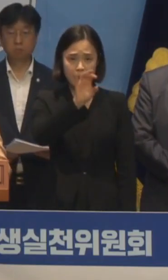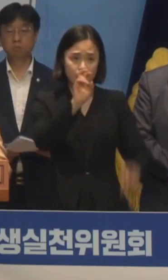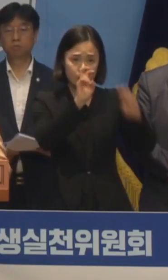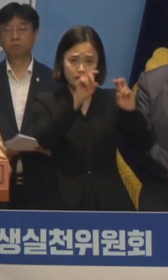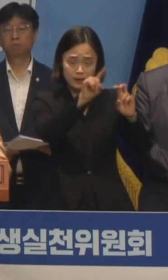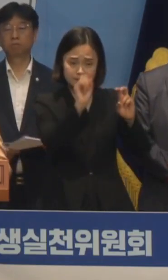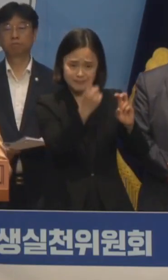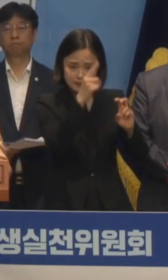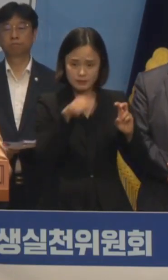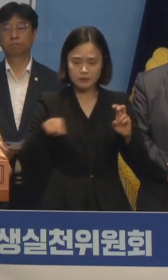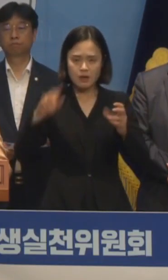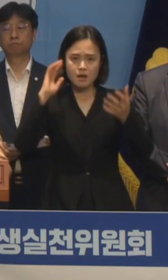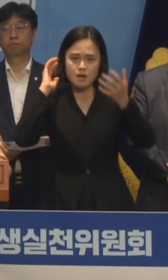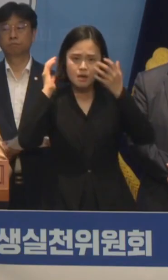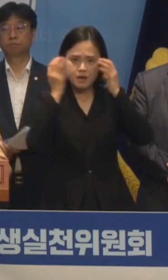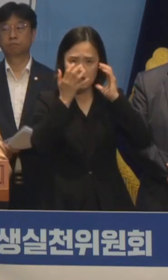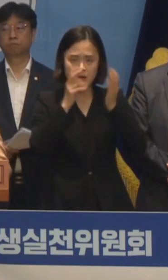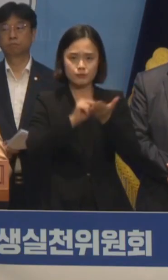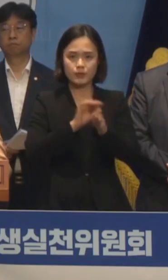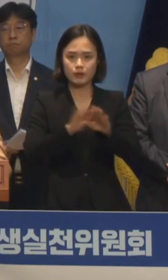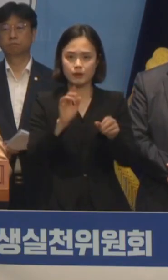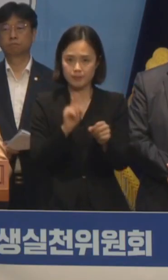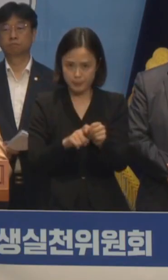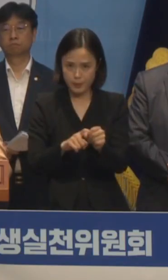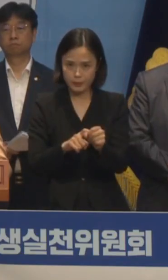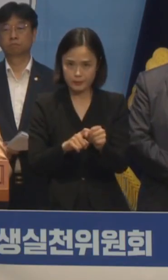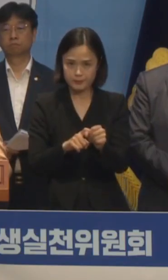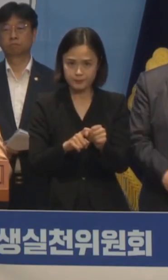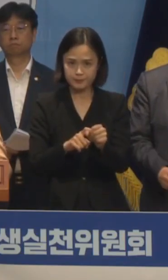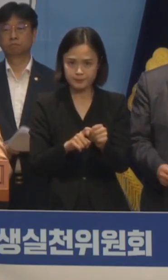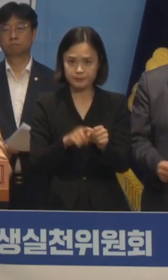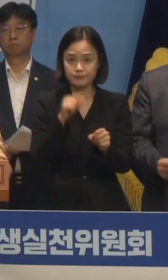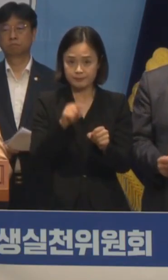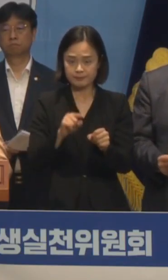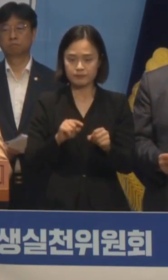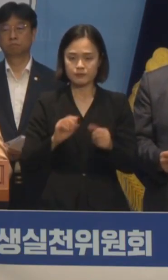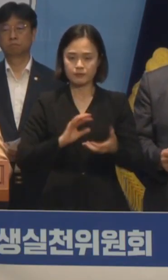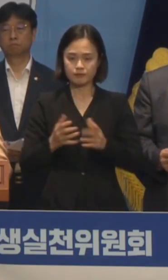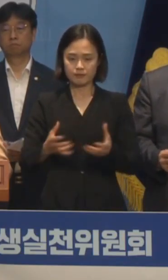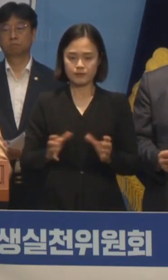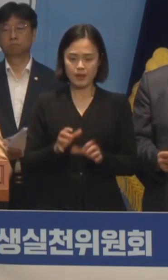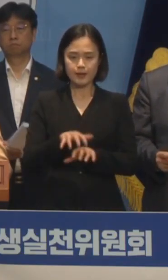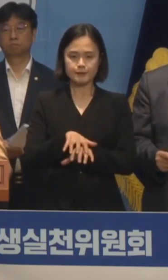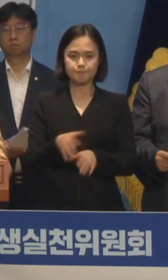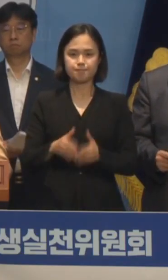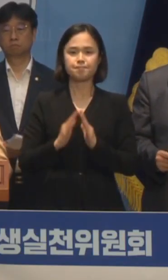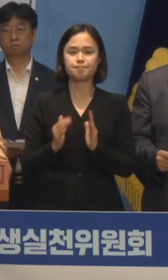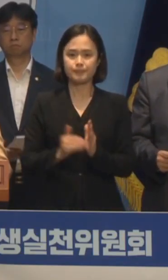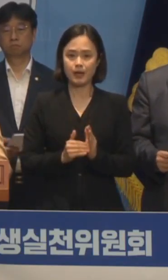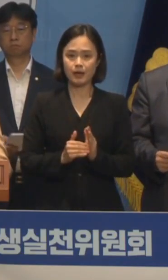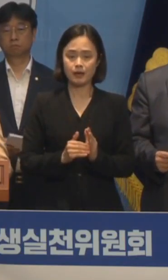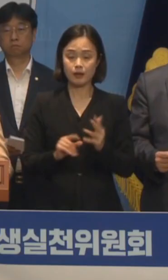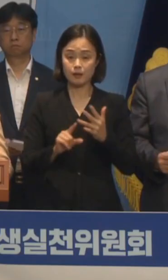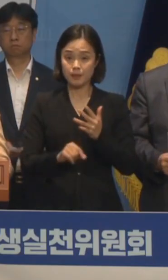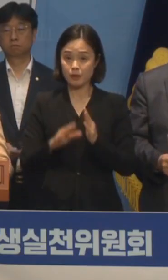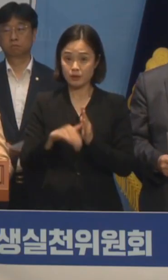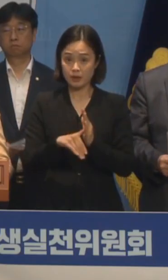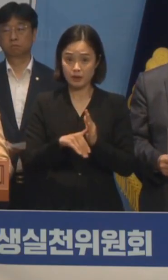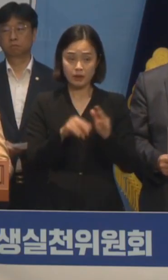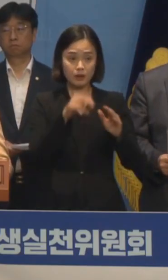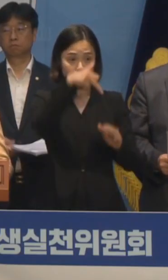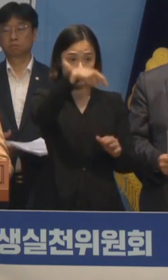바로잡기 위해 쿠팡 바로잡기 을지로위원회 TF를 구성하고 오는 8월 쿠팡 본사를 항의